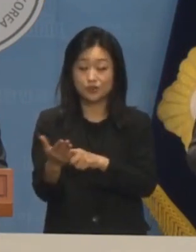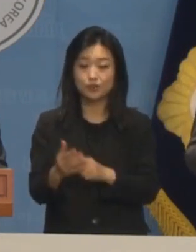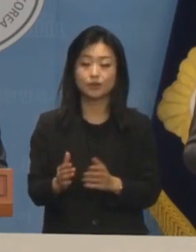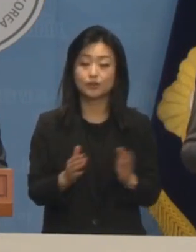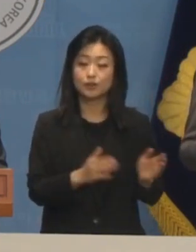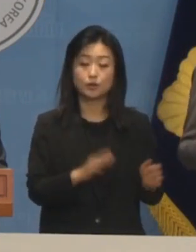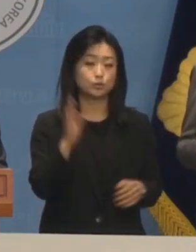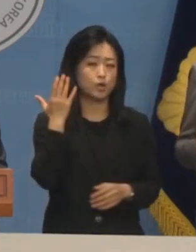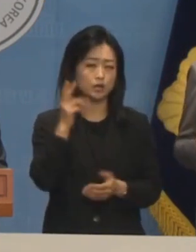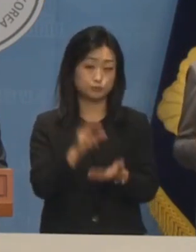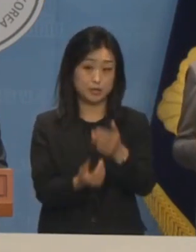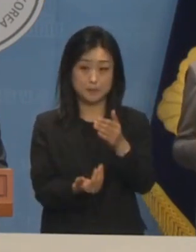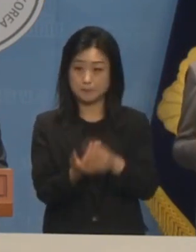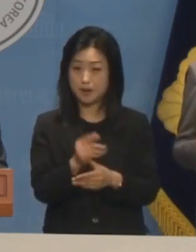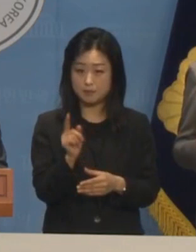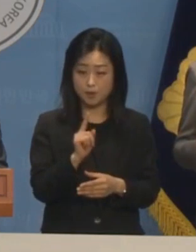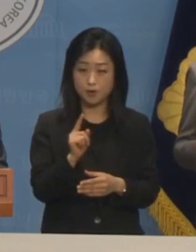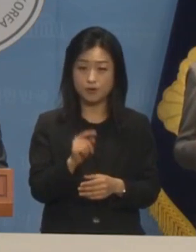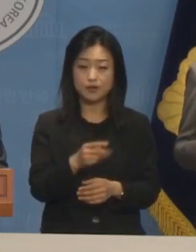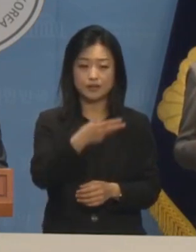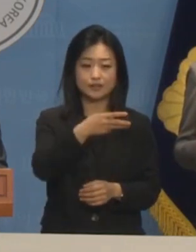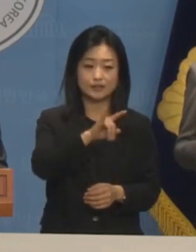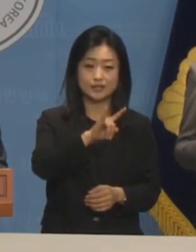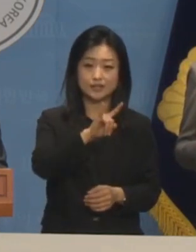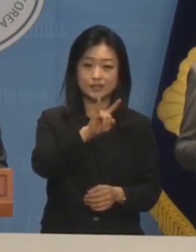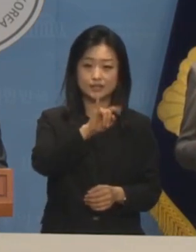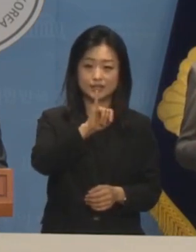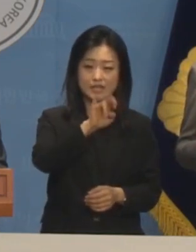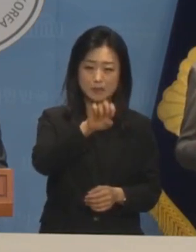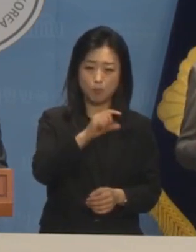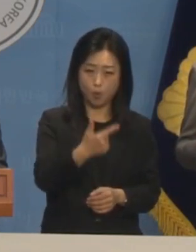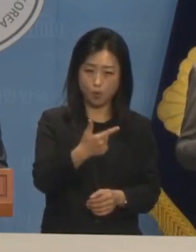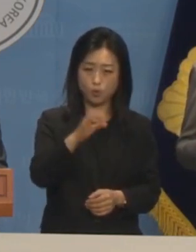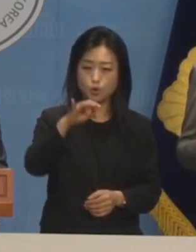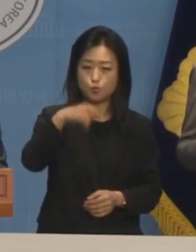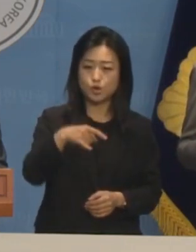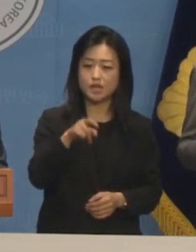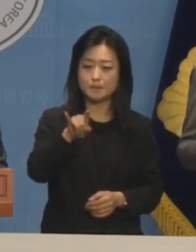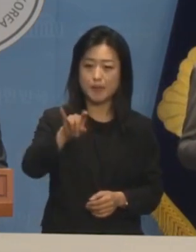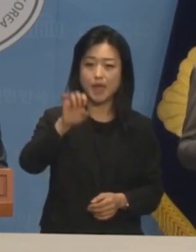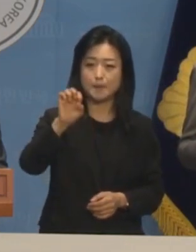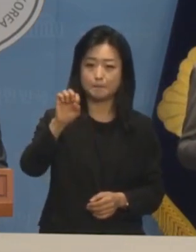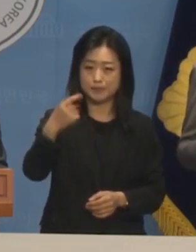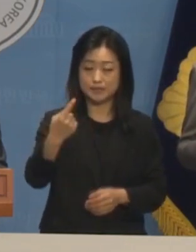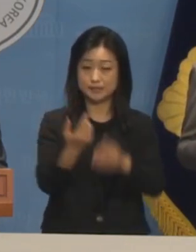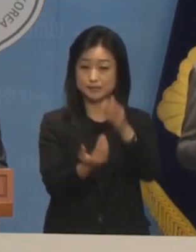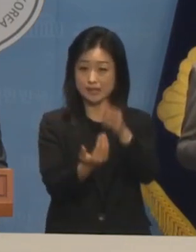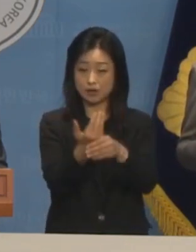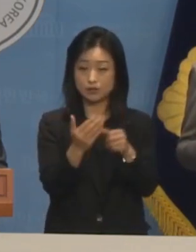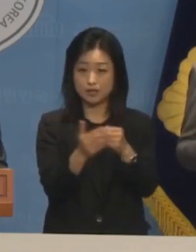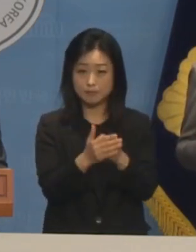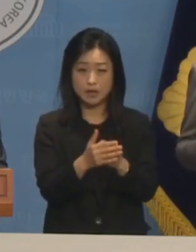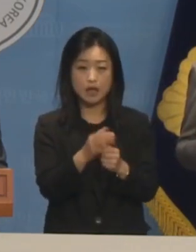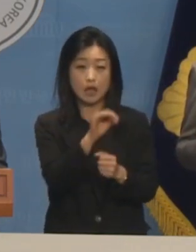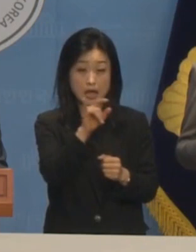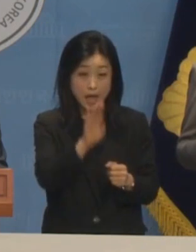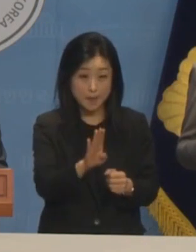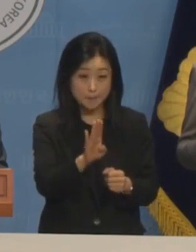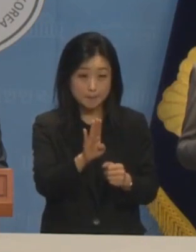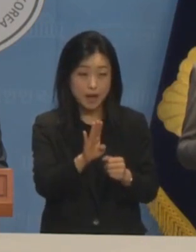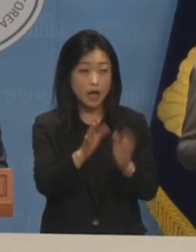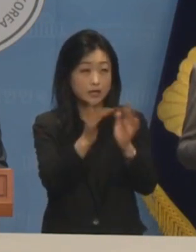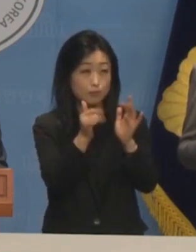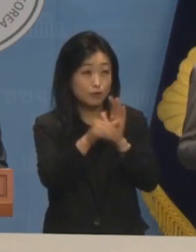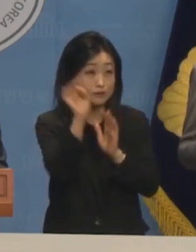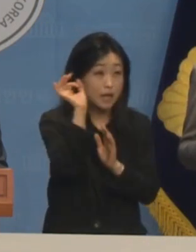최근에 크게 문제가 된 티메프 사태로 우리 국민 모두는 온라인 플랫폼 앱 이면에 어두운 점이